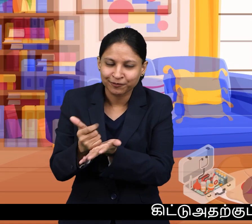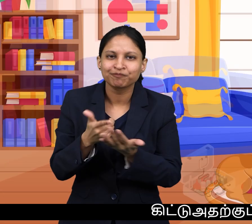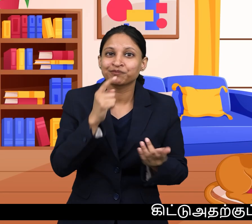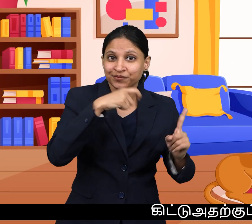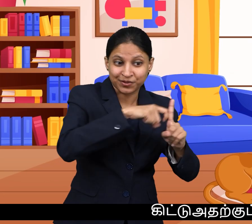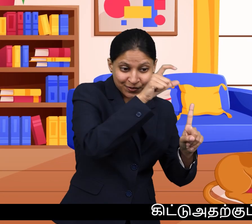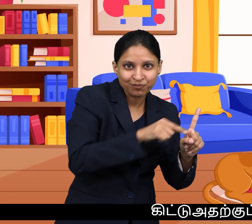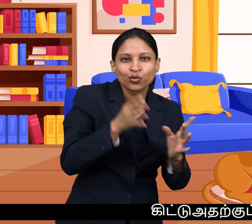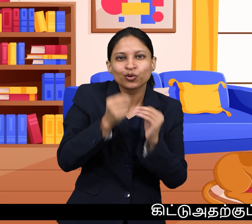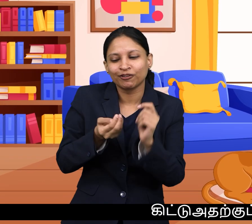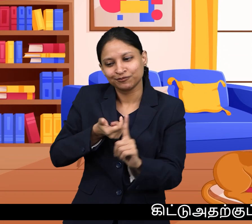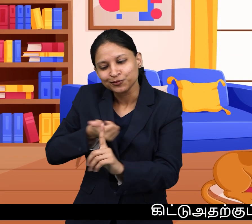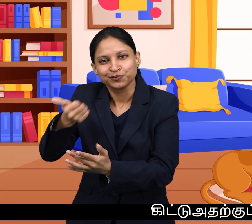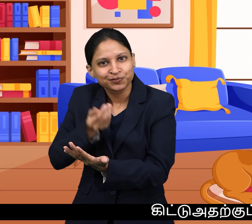கிட்டு அதற்கு பால் கொடுத்தான்.